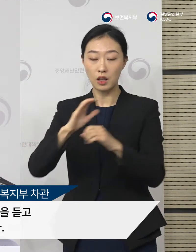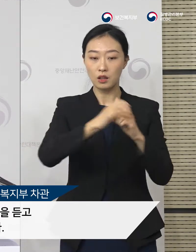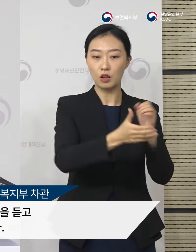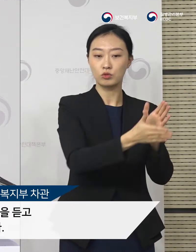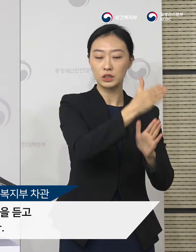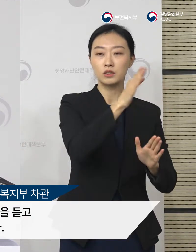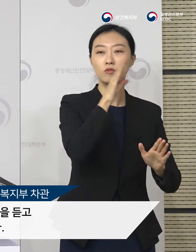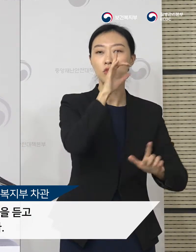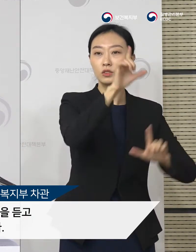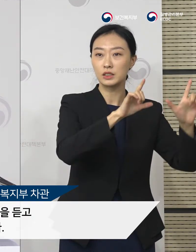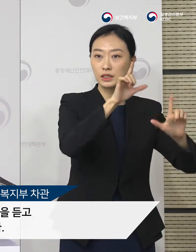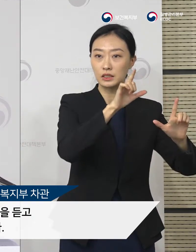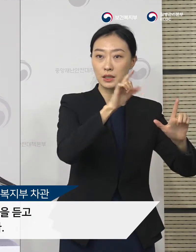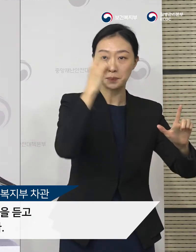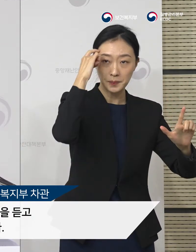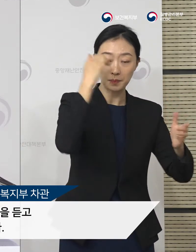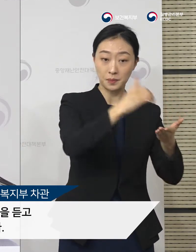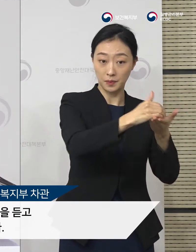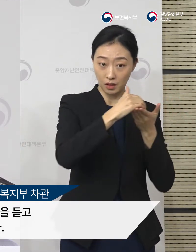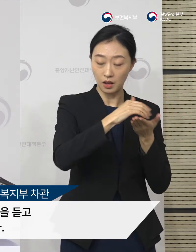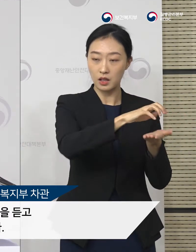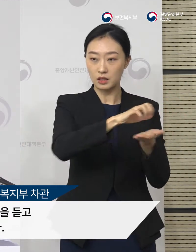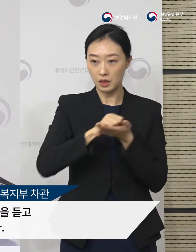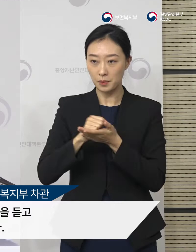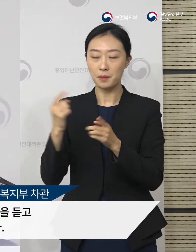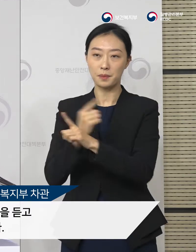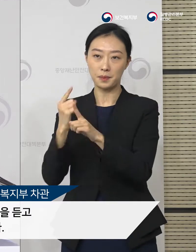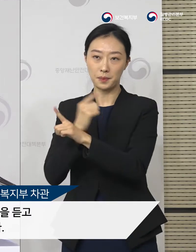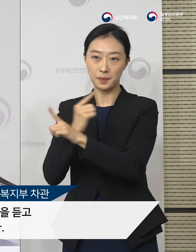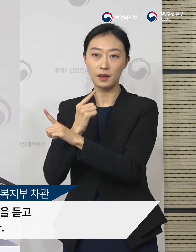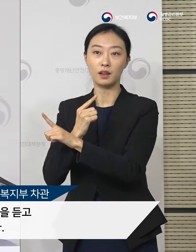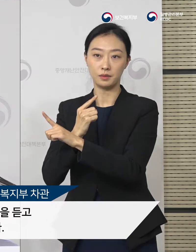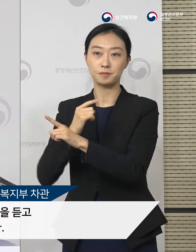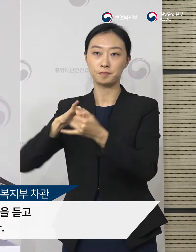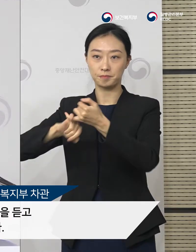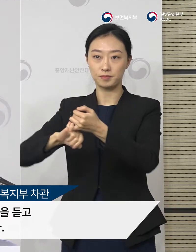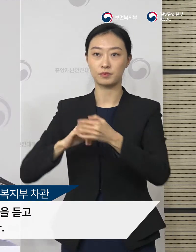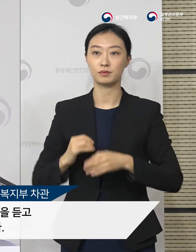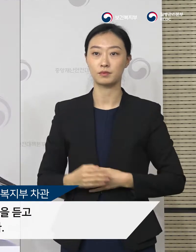의견을 듣고 협의하여 조속히 개선 방안을 마련토록 하겠습니다.